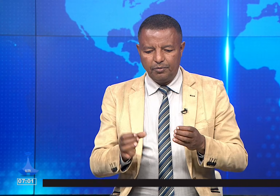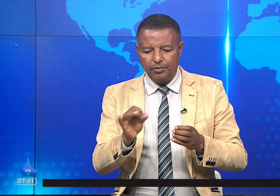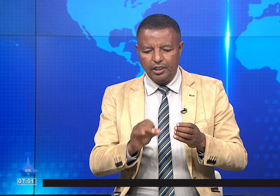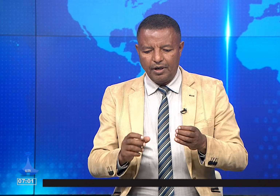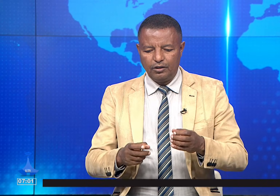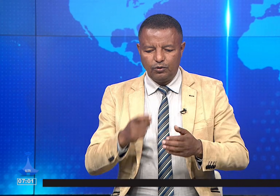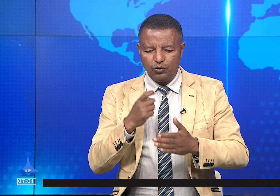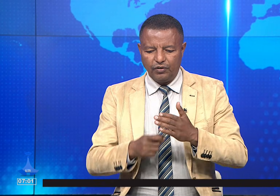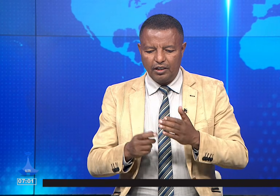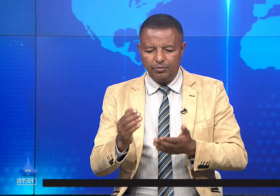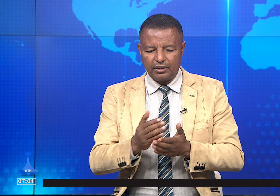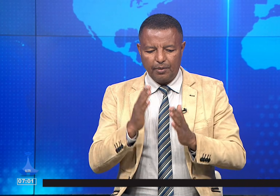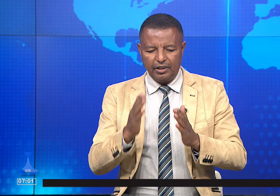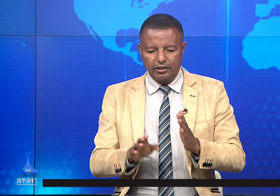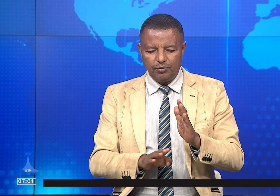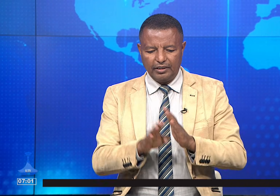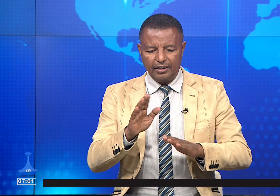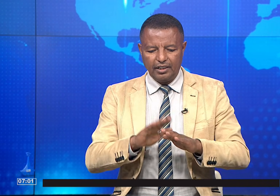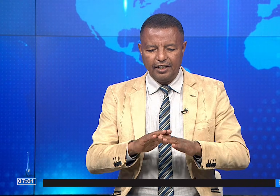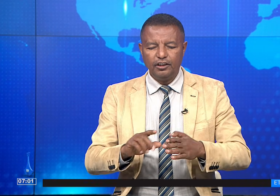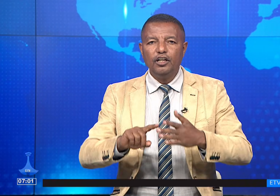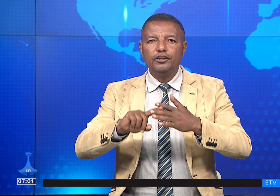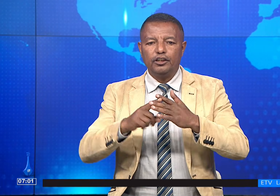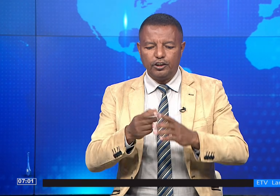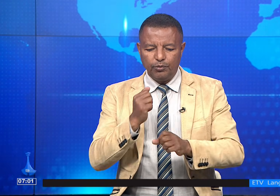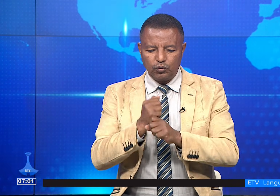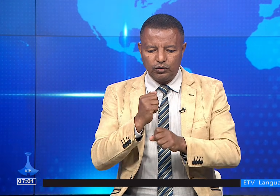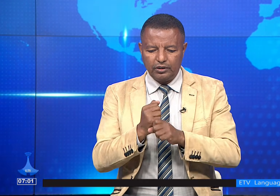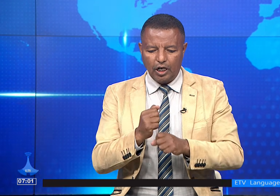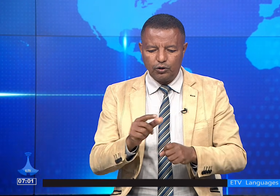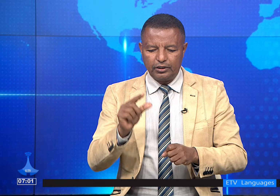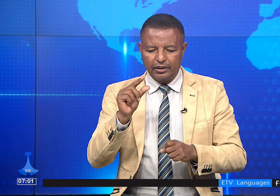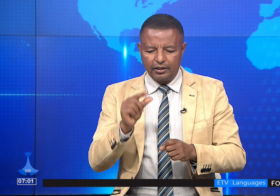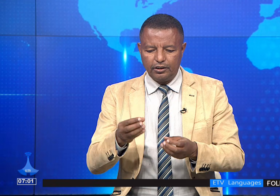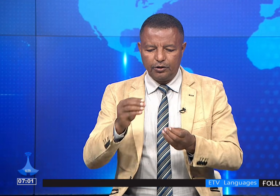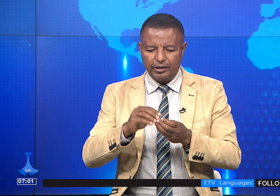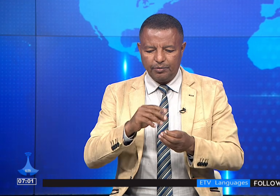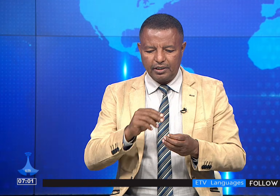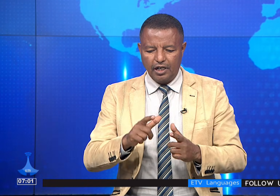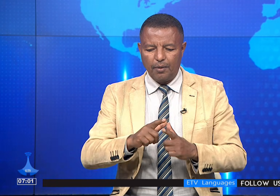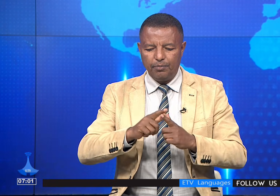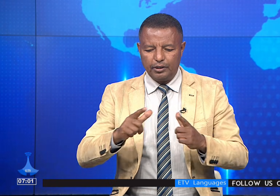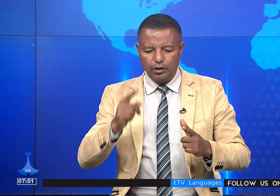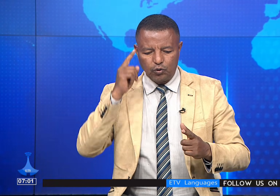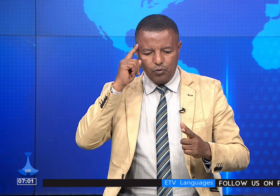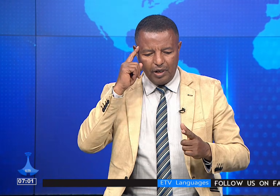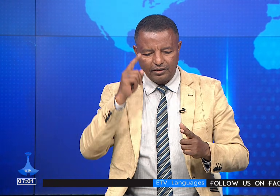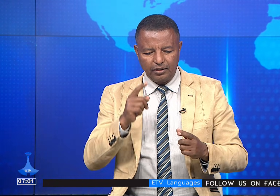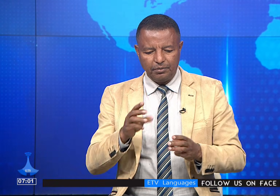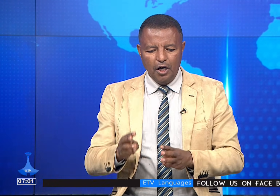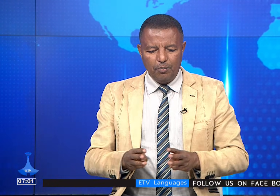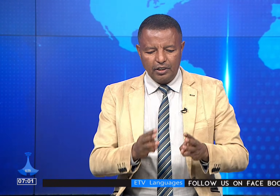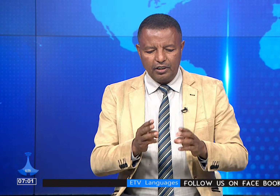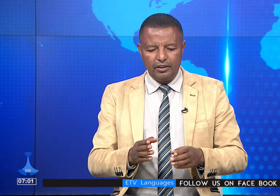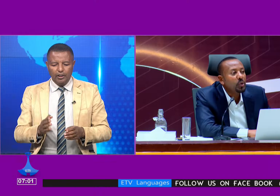ስንዴ በሌማት ትሩፋት ምርታማነትን ማሳደግ ላይ የተጀመሩ ስራዎች ከትንሽ መጀመርና በትልቁ